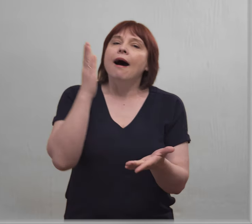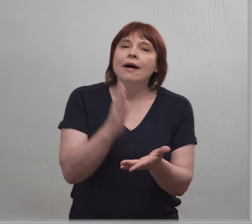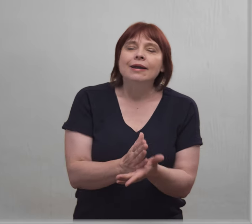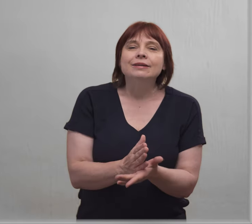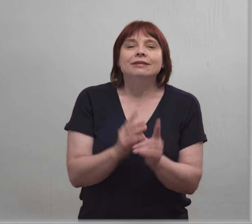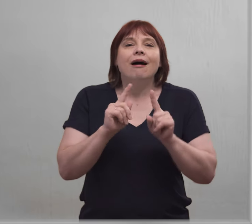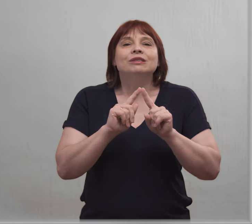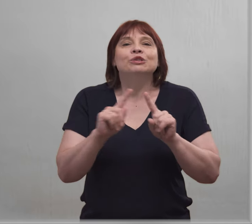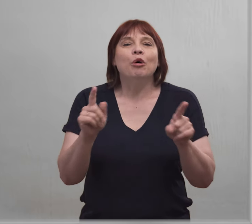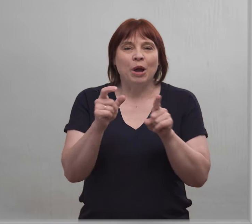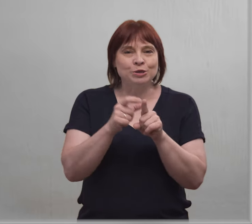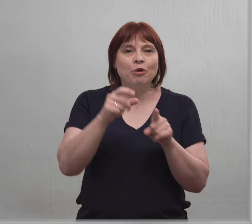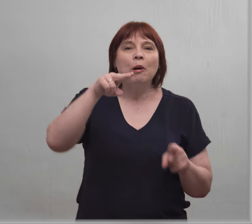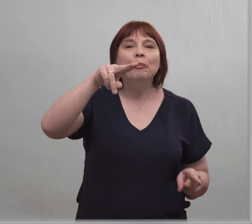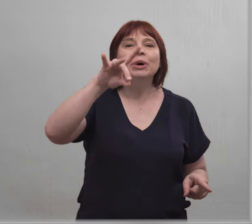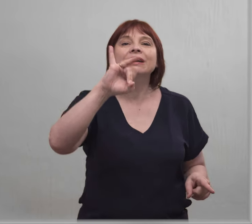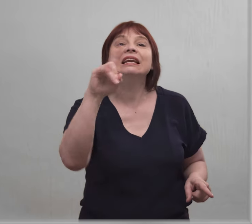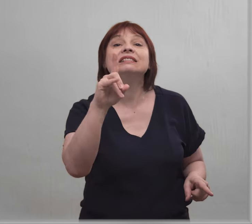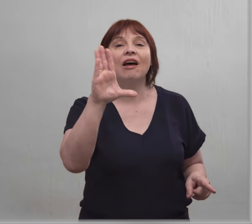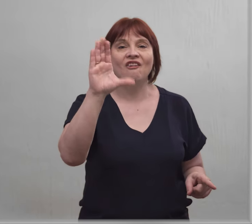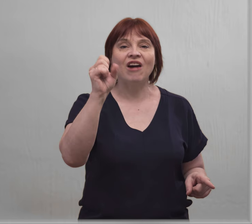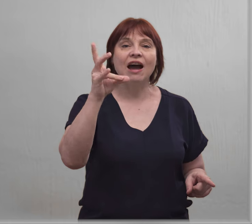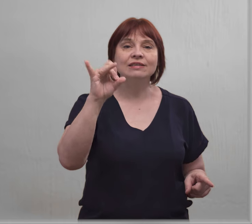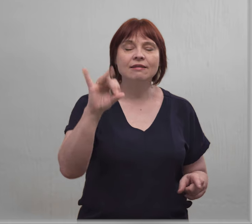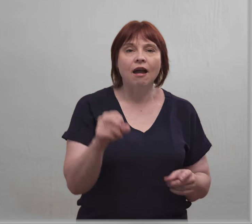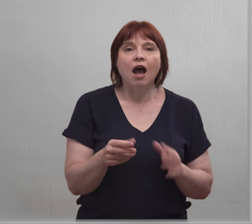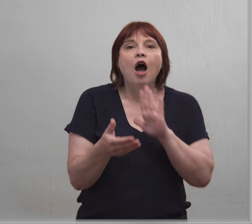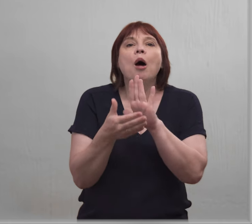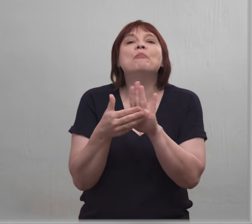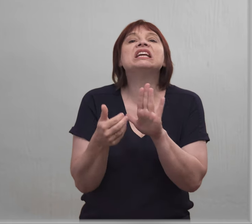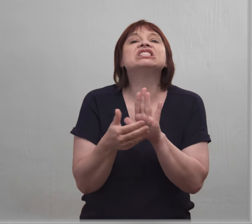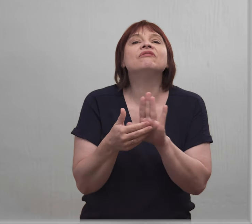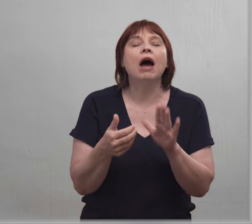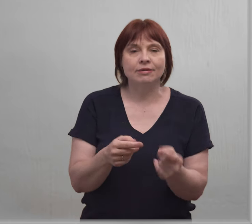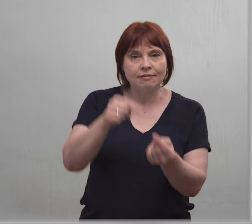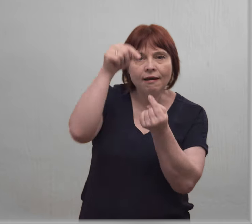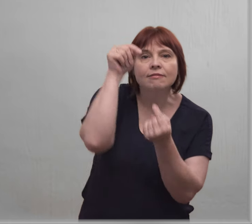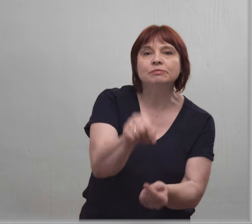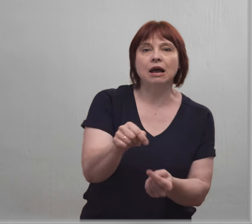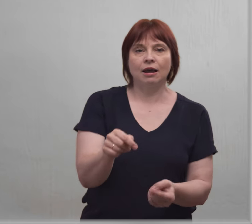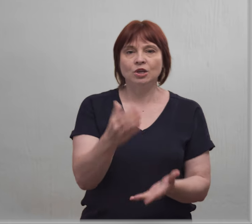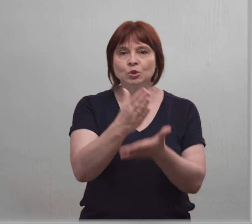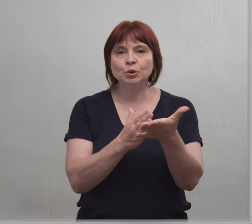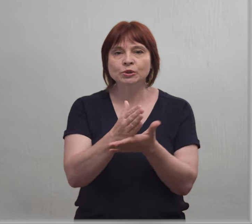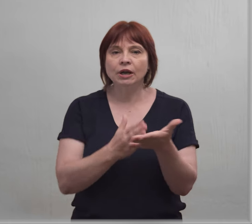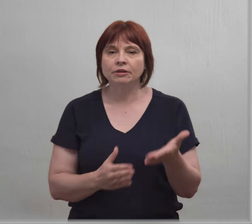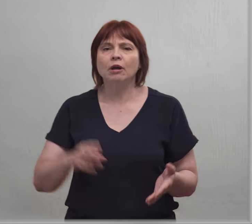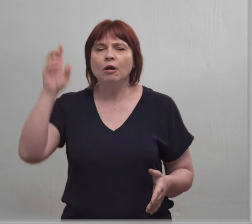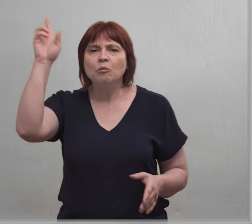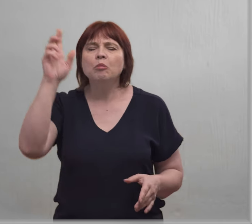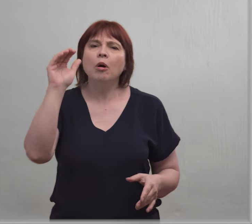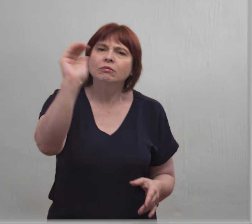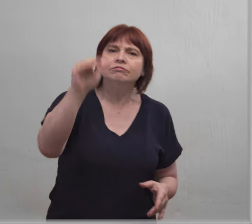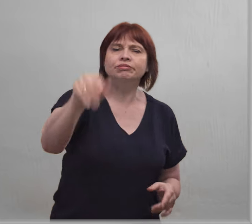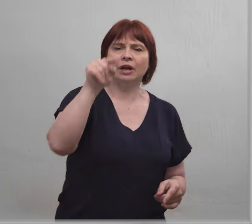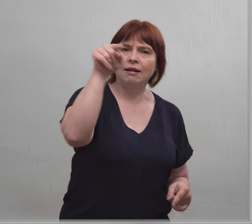призвание, слово призвание обозначает приглашение, призыв. Много званых, мало избранных. Божий призыв